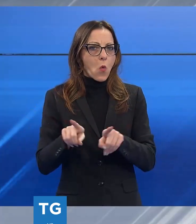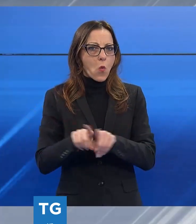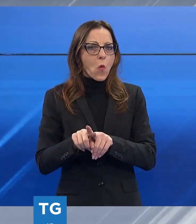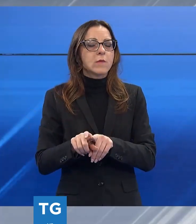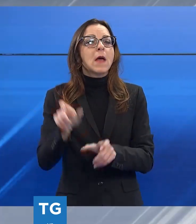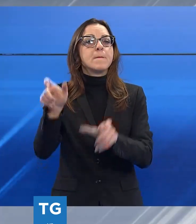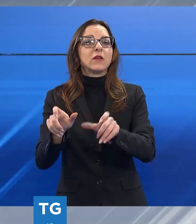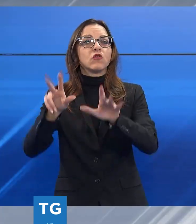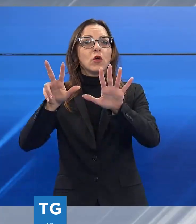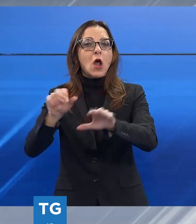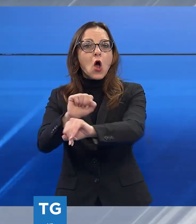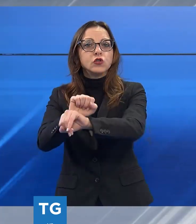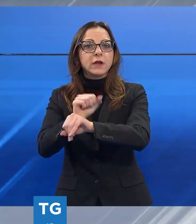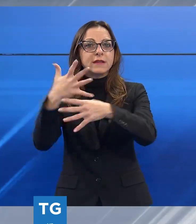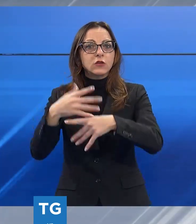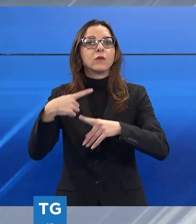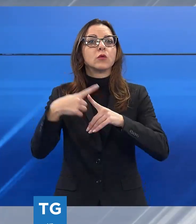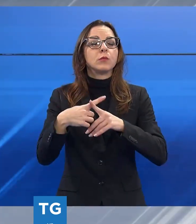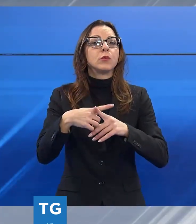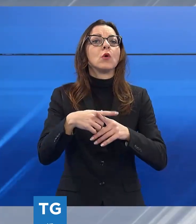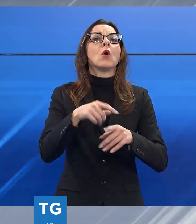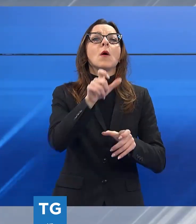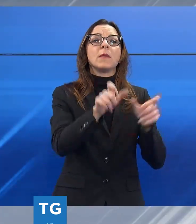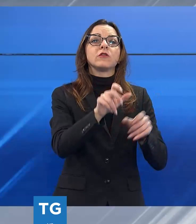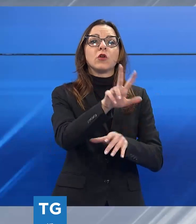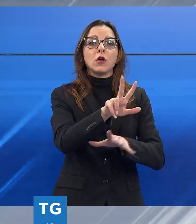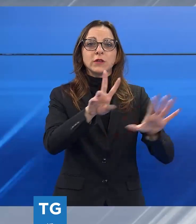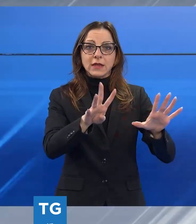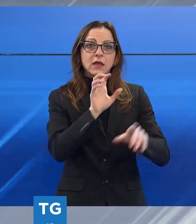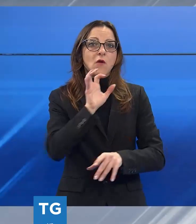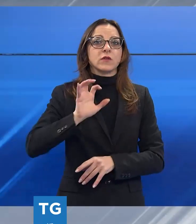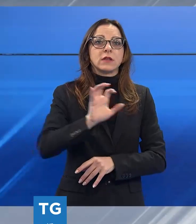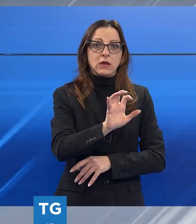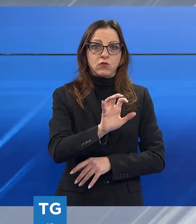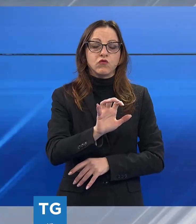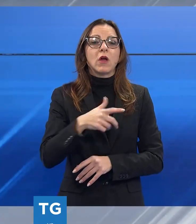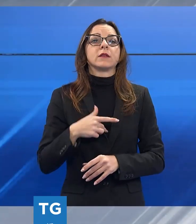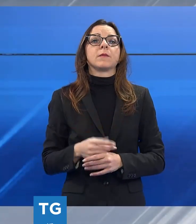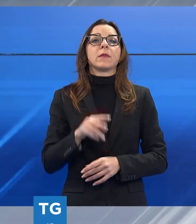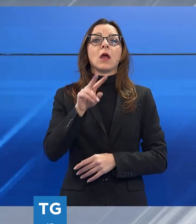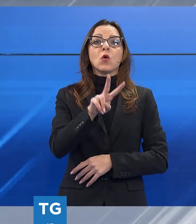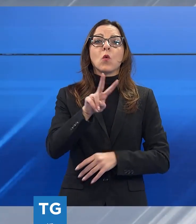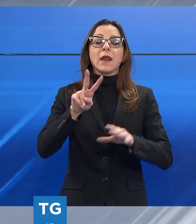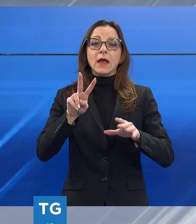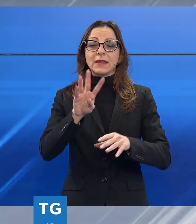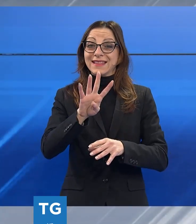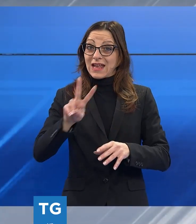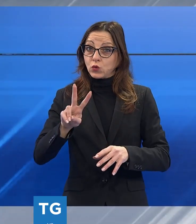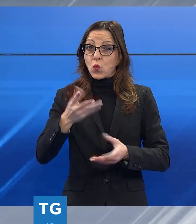all'arresto di 8 persone e alla denuncia di altre 89, oltre al sequestro di 42 kg di